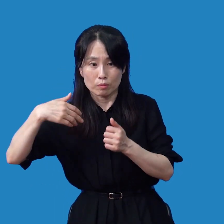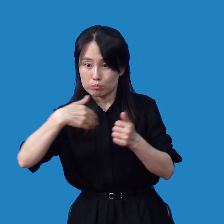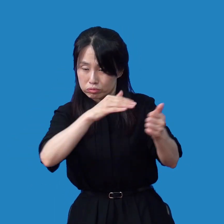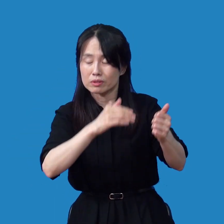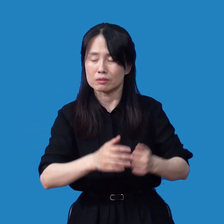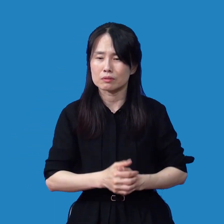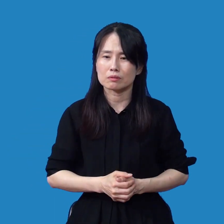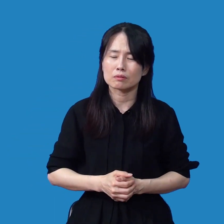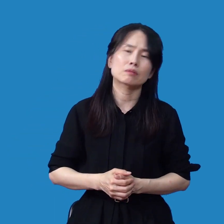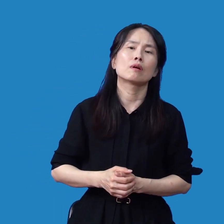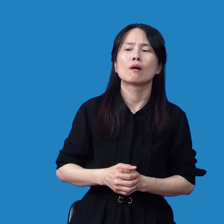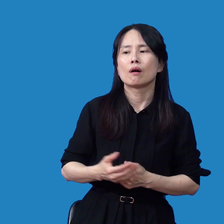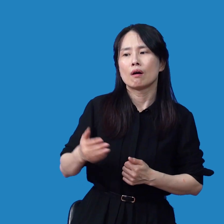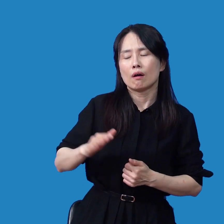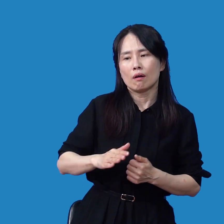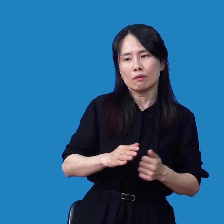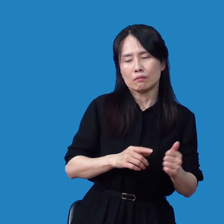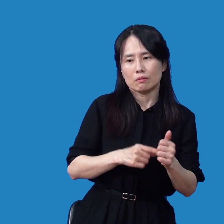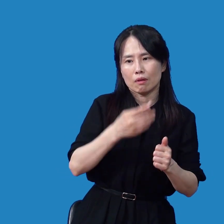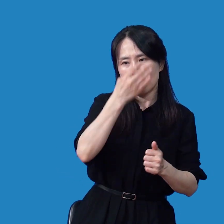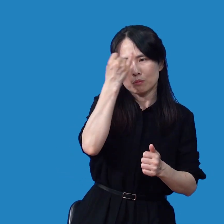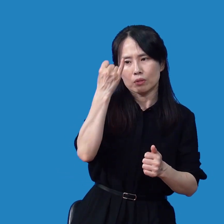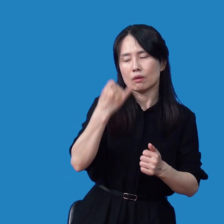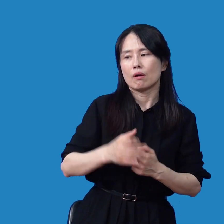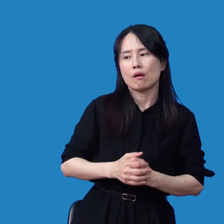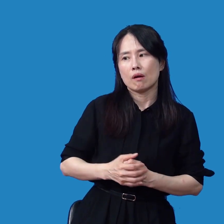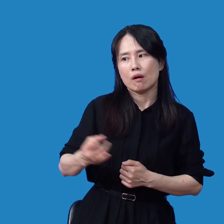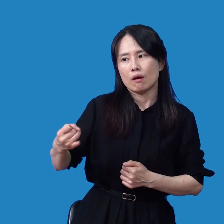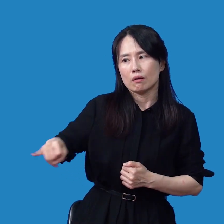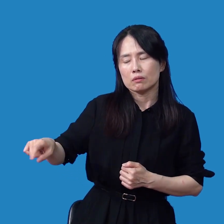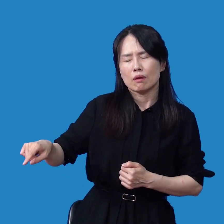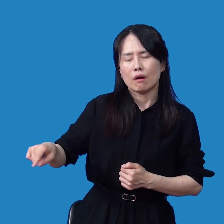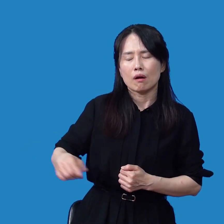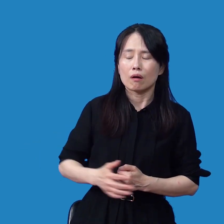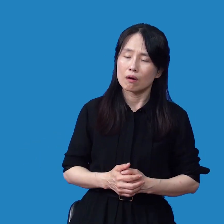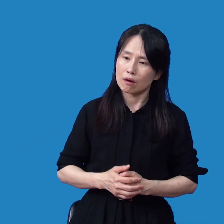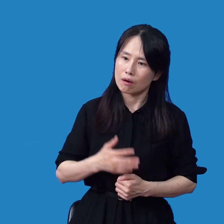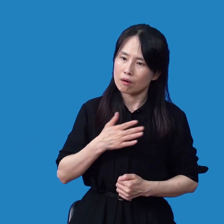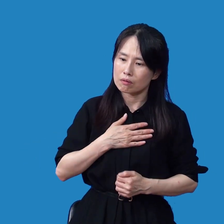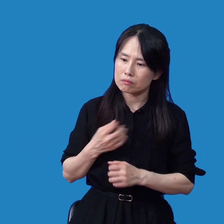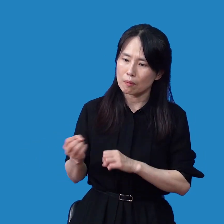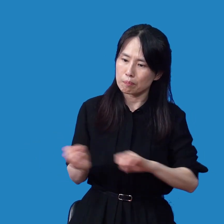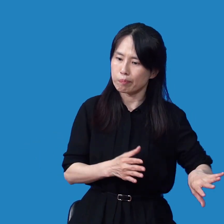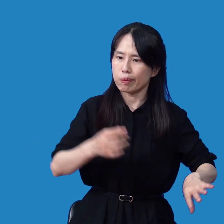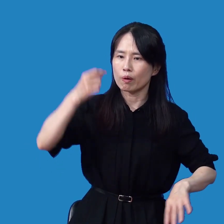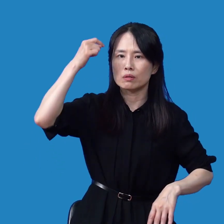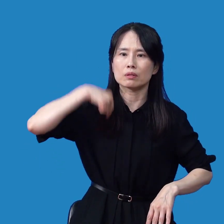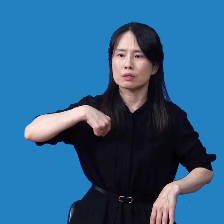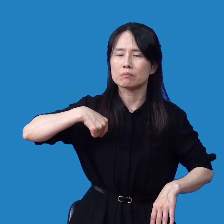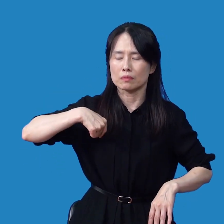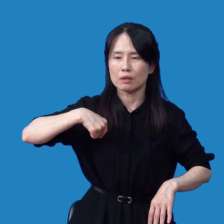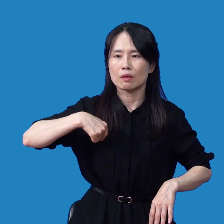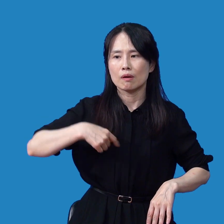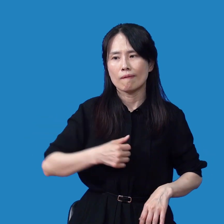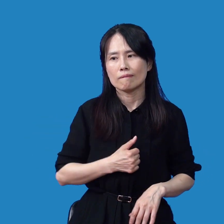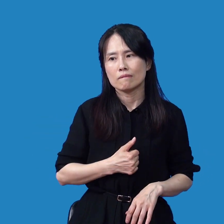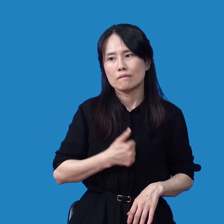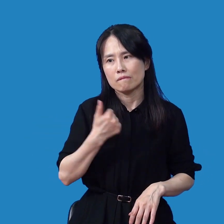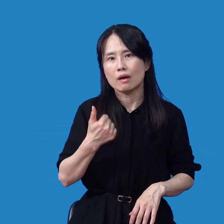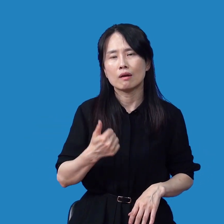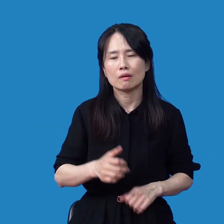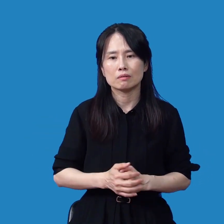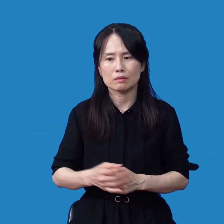딸들에 대해서 아주 실망하고 분노한 기색마저 드러냅니다. 자기를 버렸다는 거죠. 딸들이